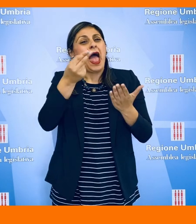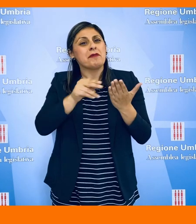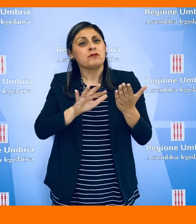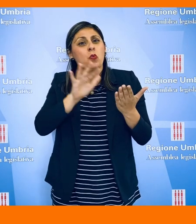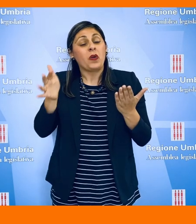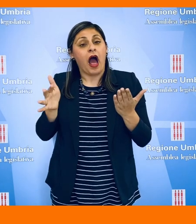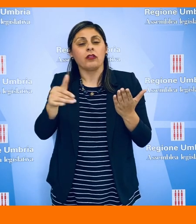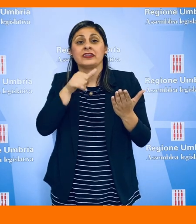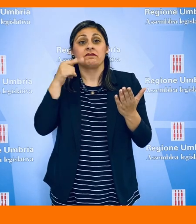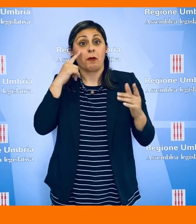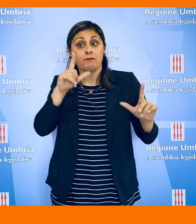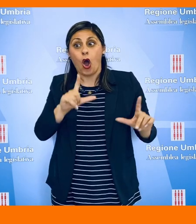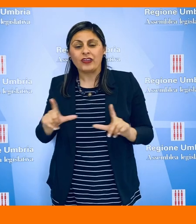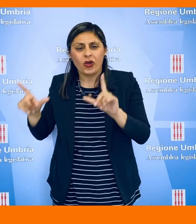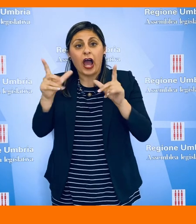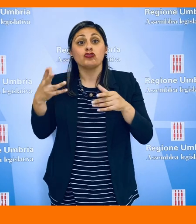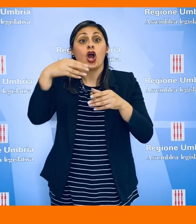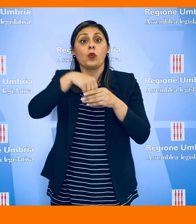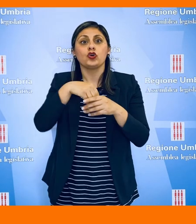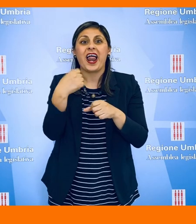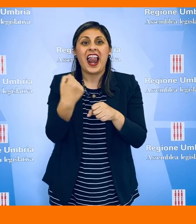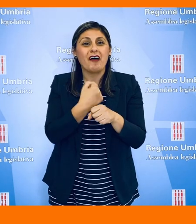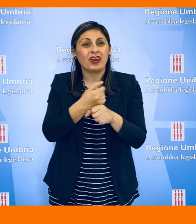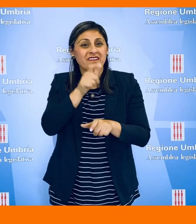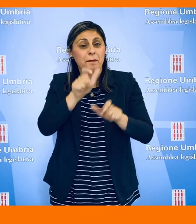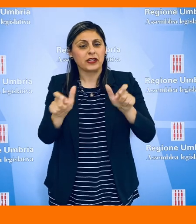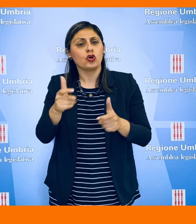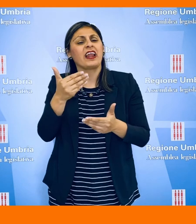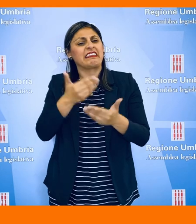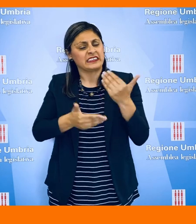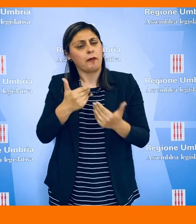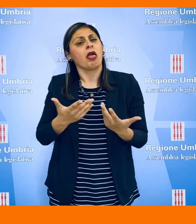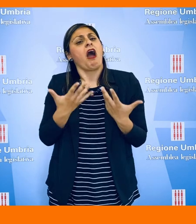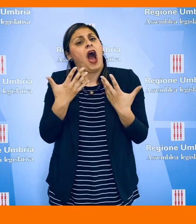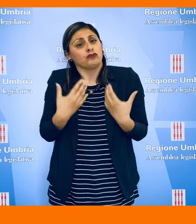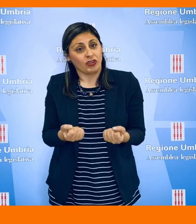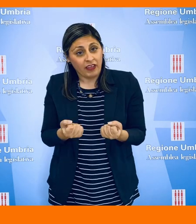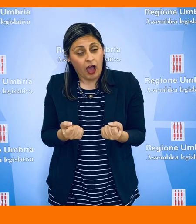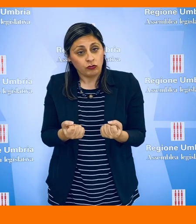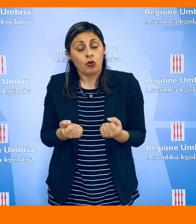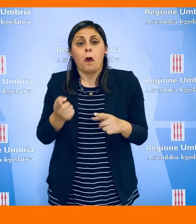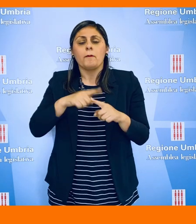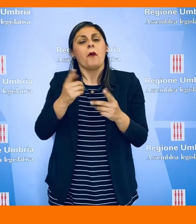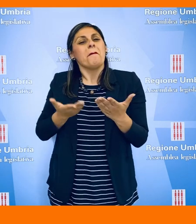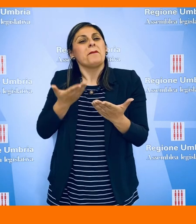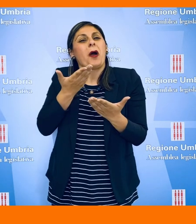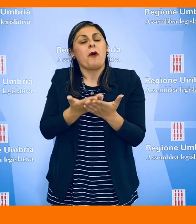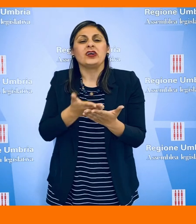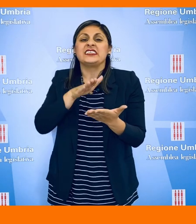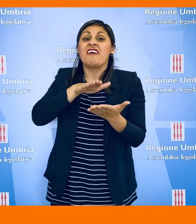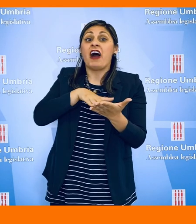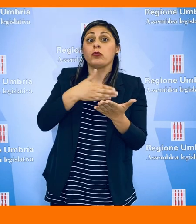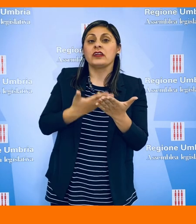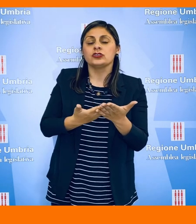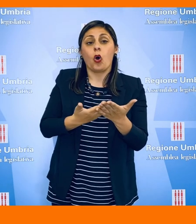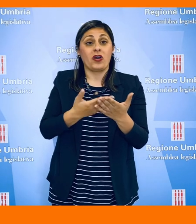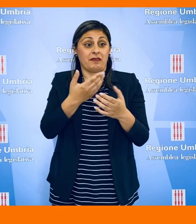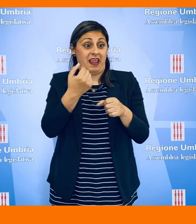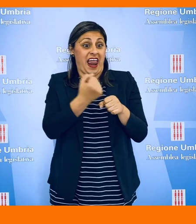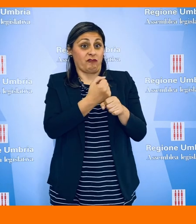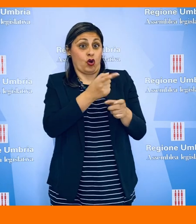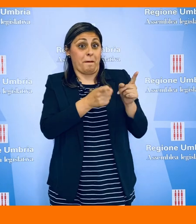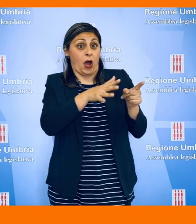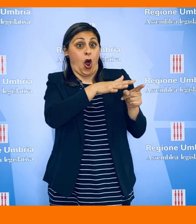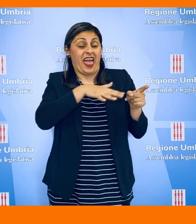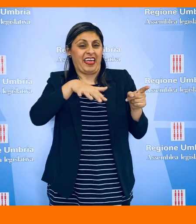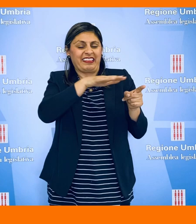Accettato l'emendamento che chiede il monitoraggio dell'inclusione lavorativa delle persone disabili, sia la proposta di valutazione dell'impatto delle